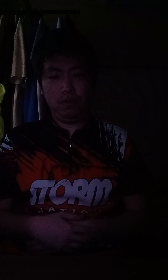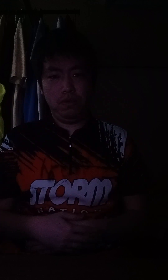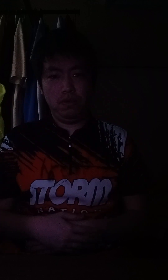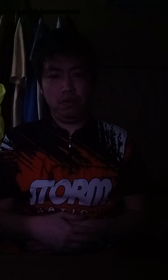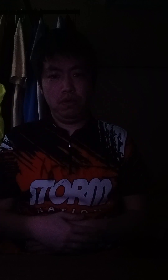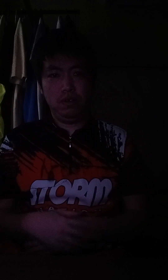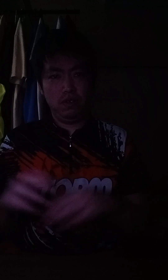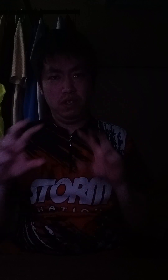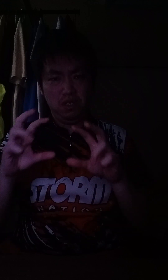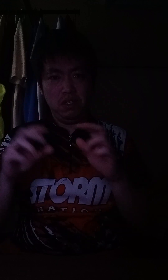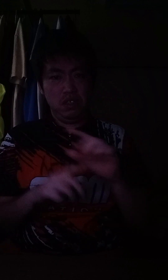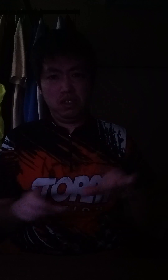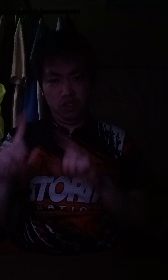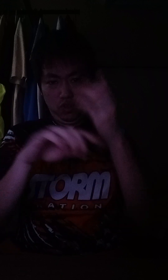이게 입원하는 일이 잦아요?